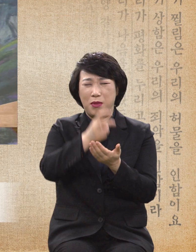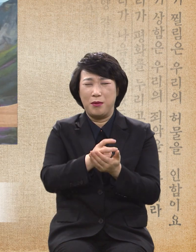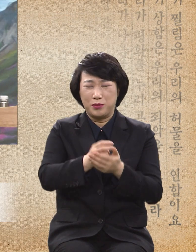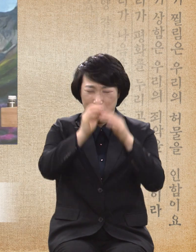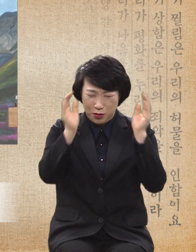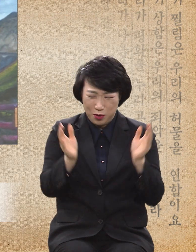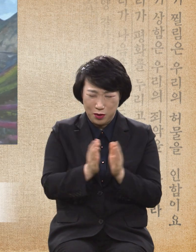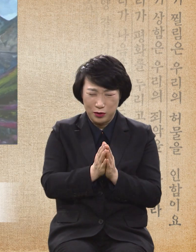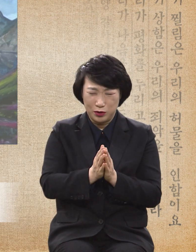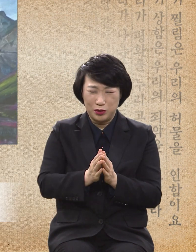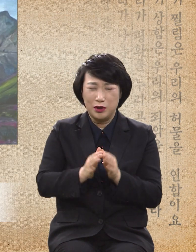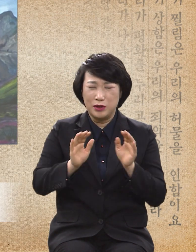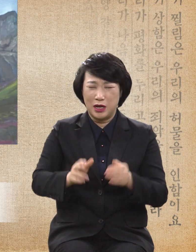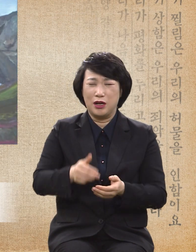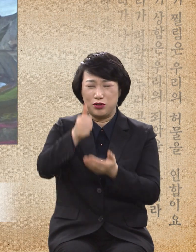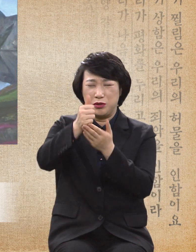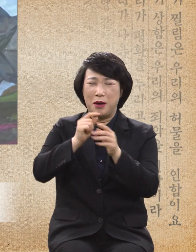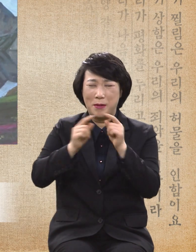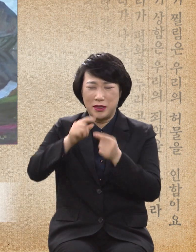자연질서까지 순리대로 만들고